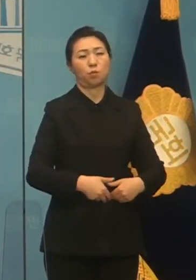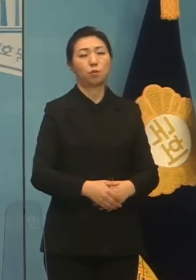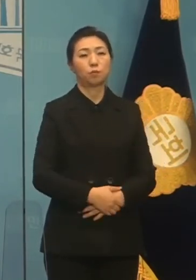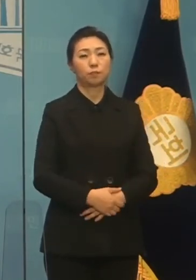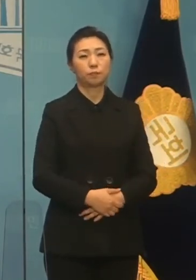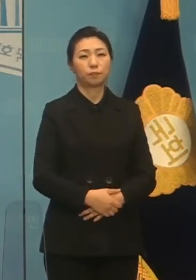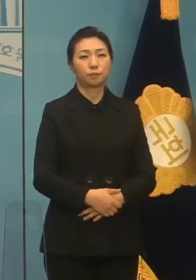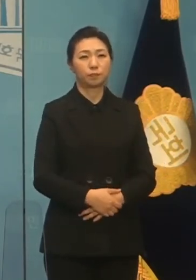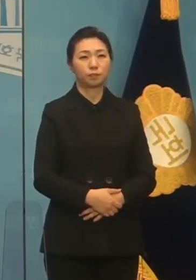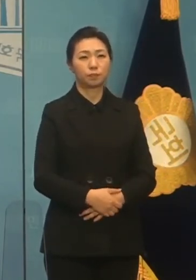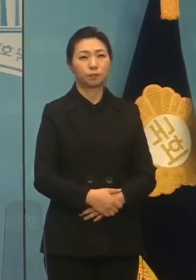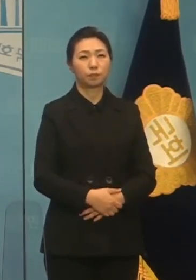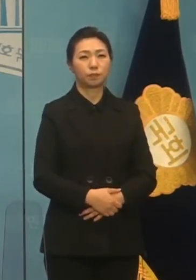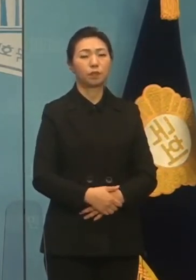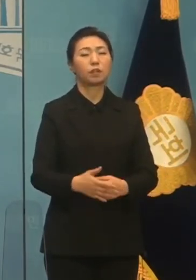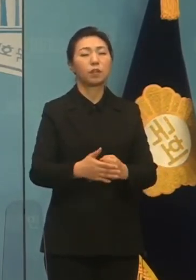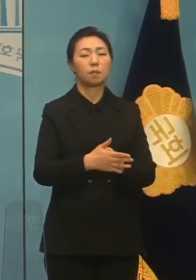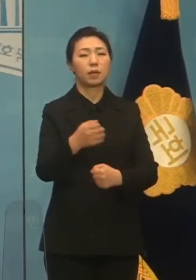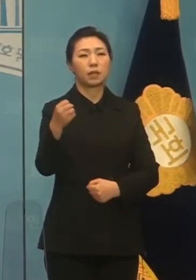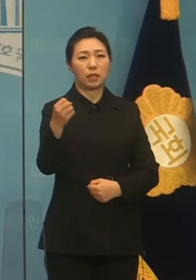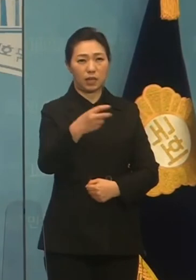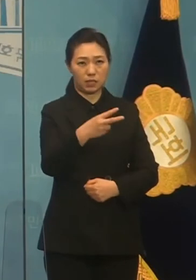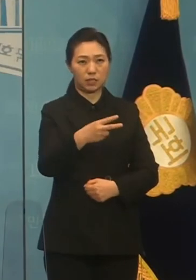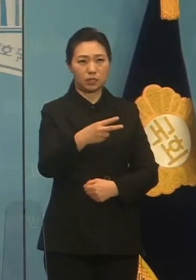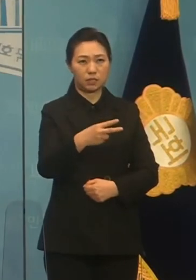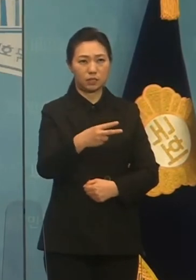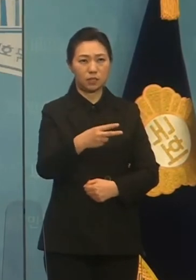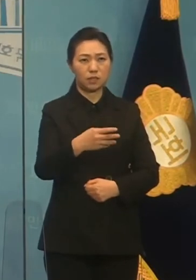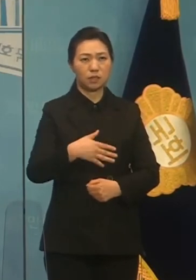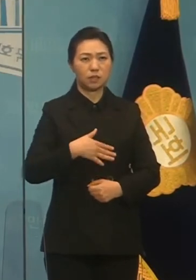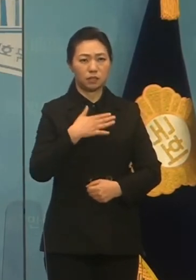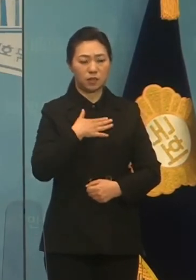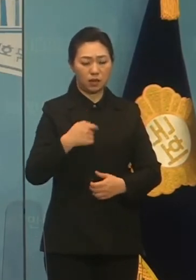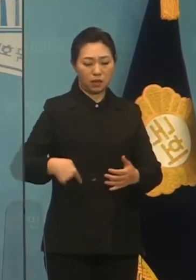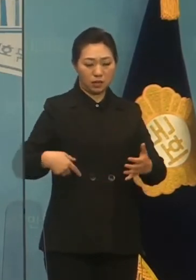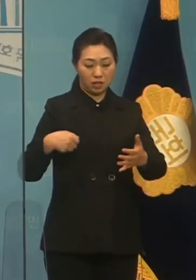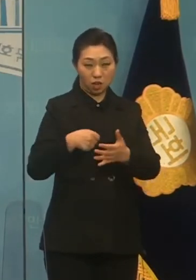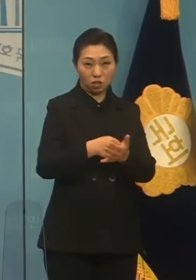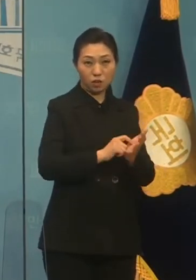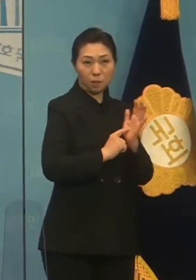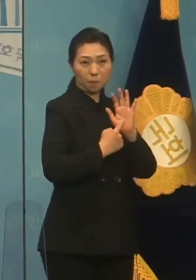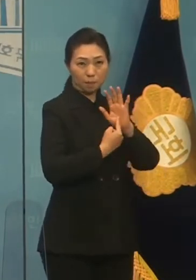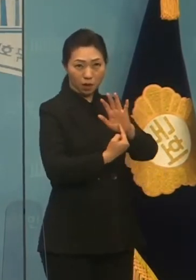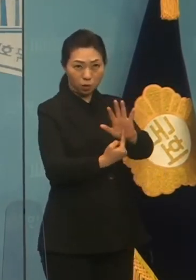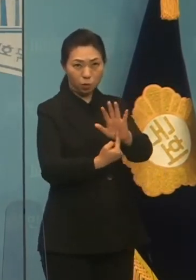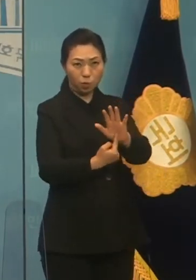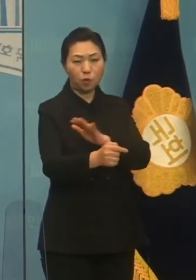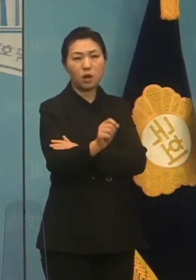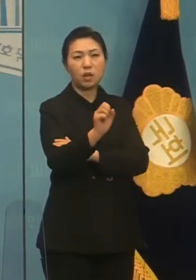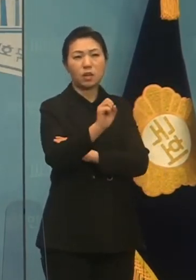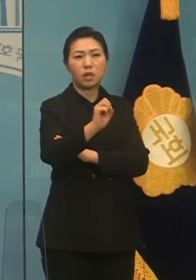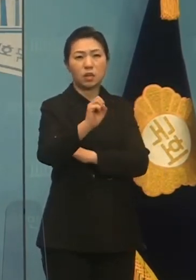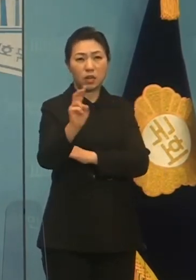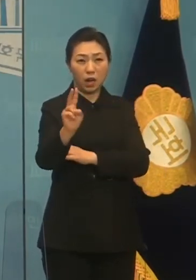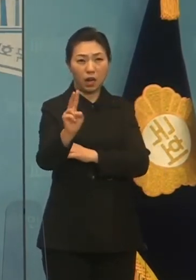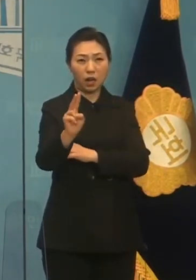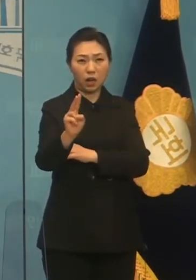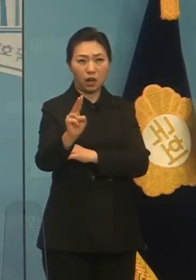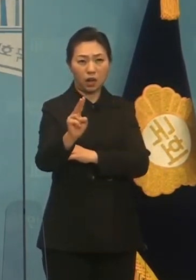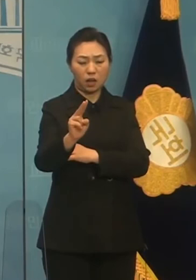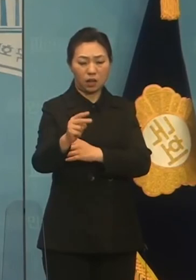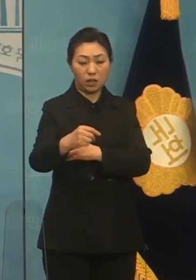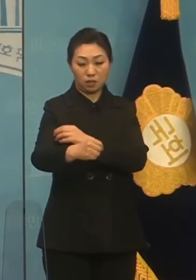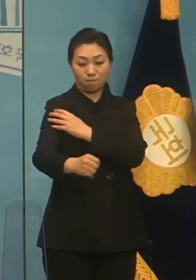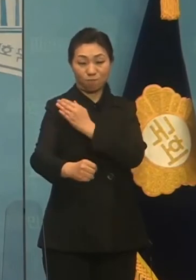그래서 오늘 다시 한번 제 결심을 밝히고 야권 대통합의 길을 실현하는